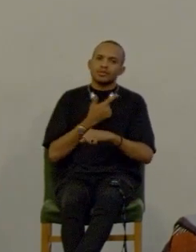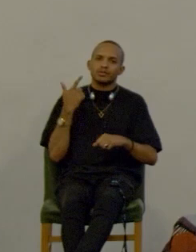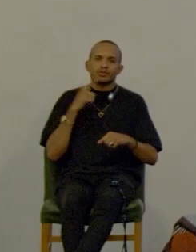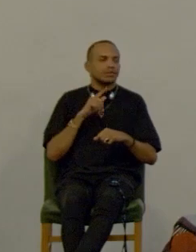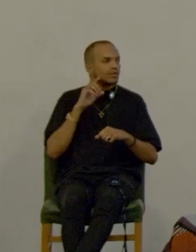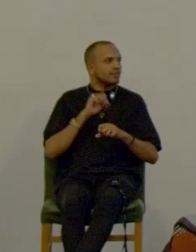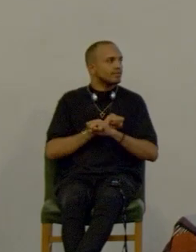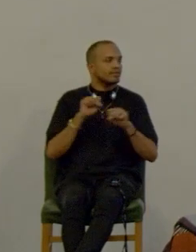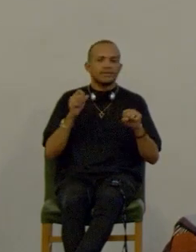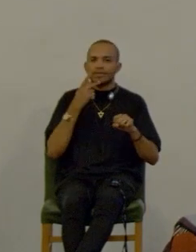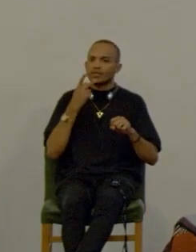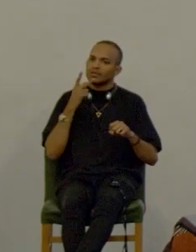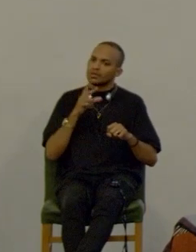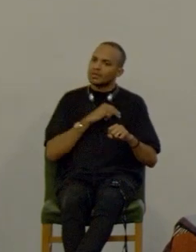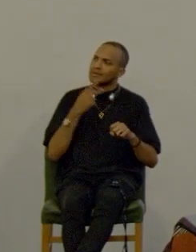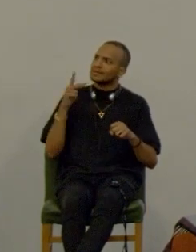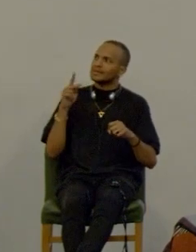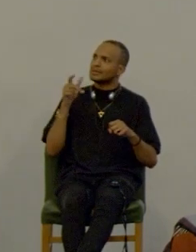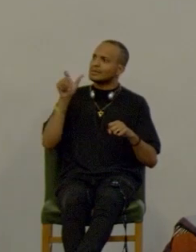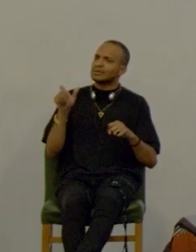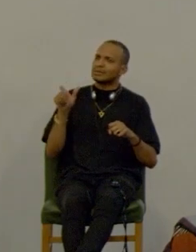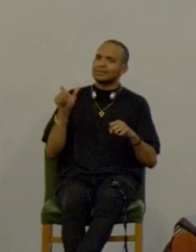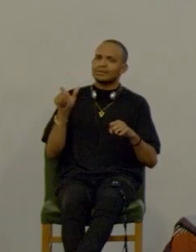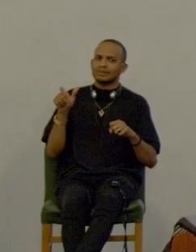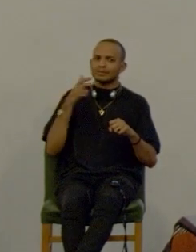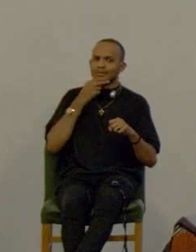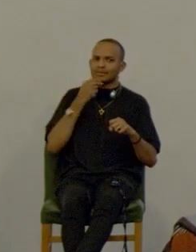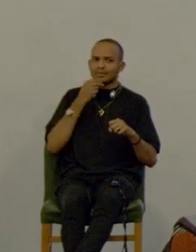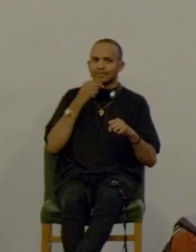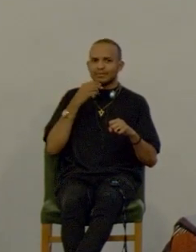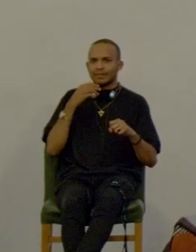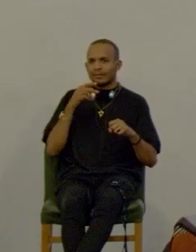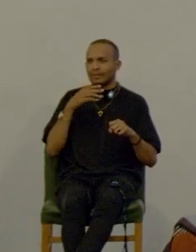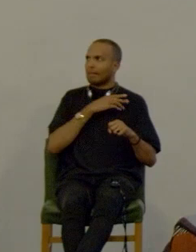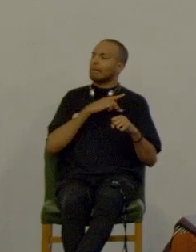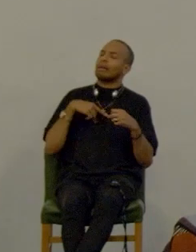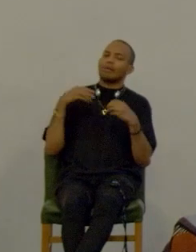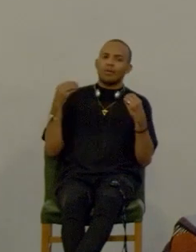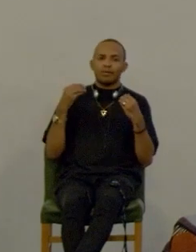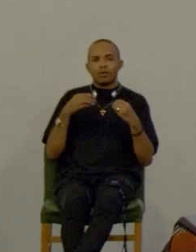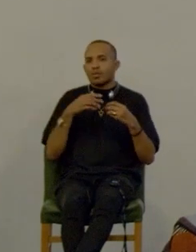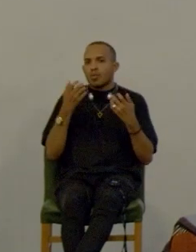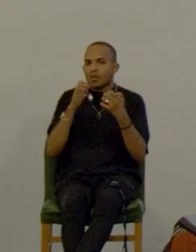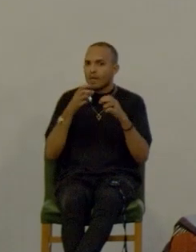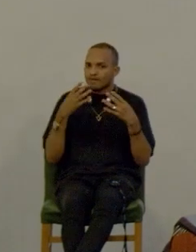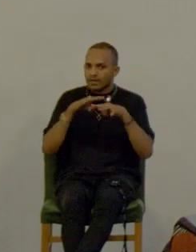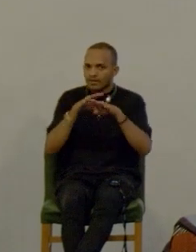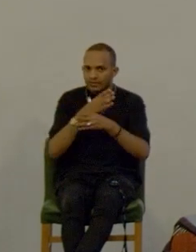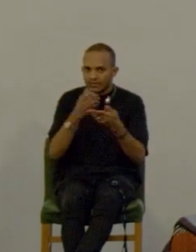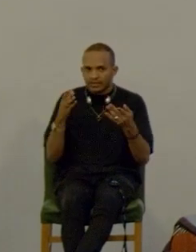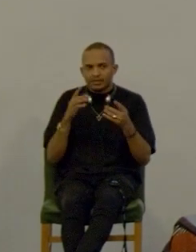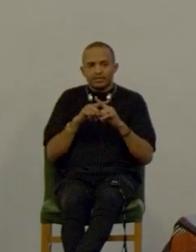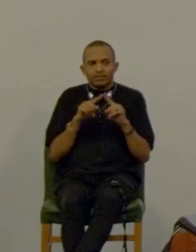Todo dia que eu acordo, eu falo, pô, esse cara não é mais presidente, né? Que beleza, não quero ofender ninguém aqui na plateia, estou expressando a minha opinião. E isso é uma coisa